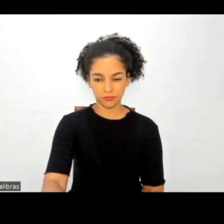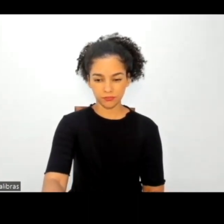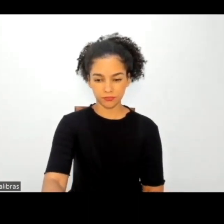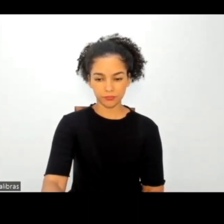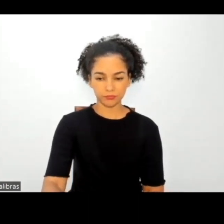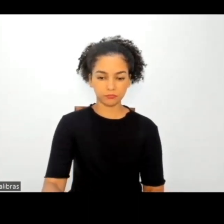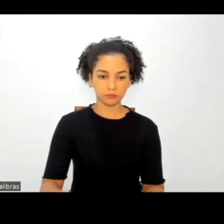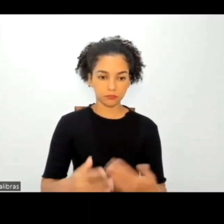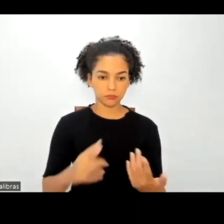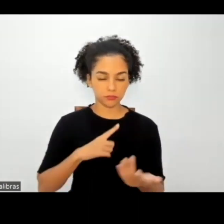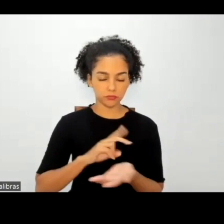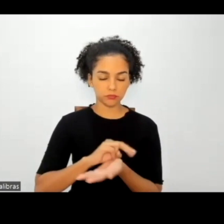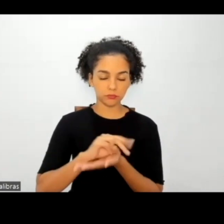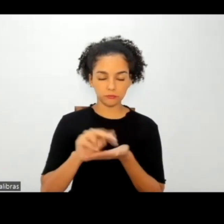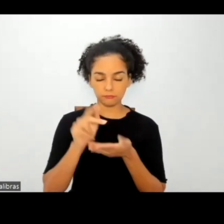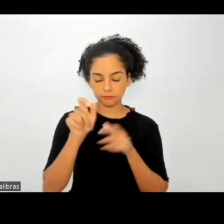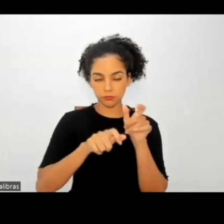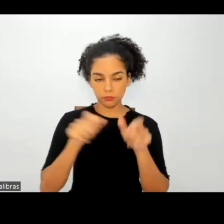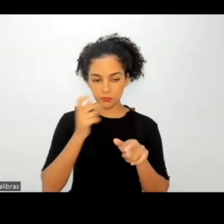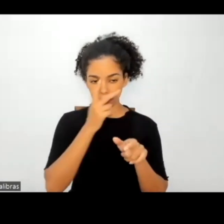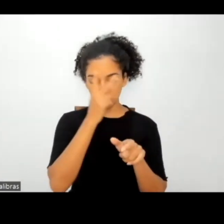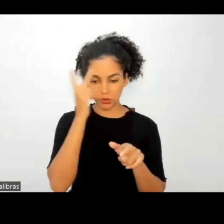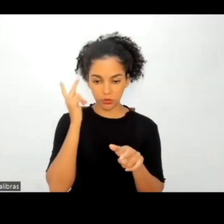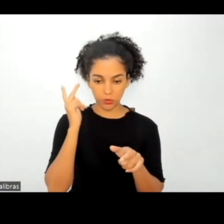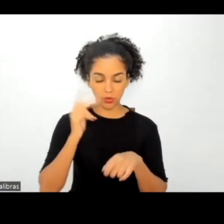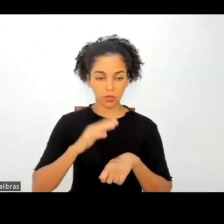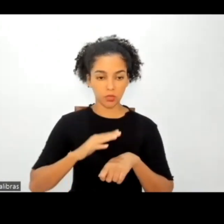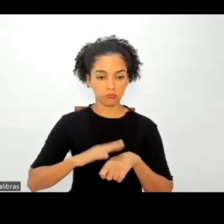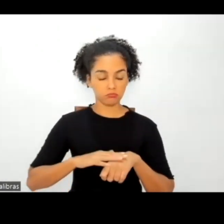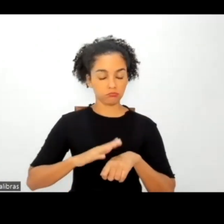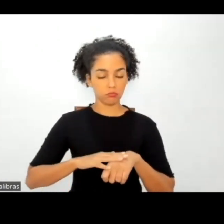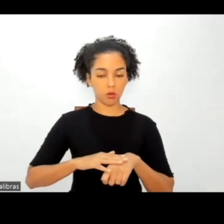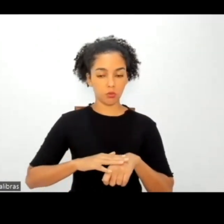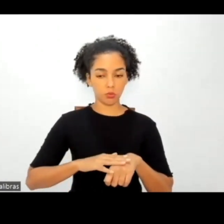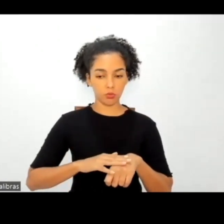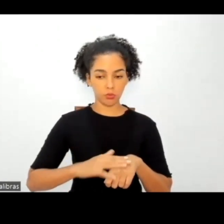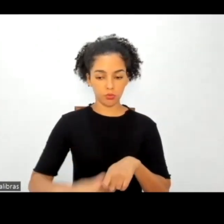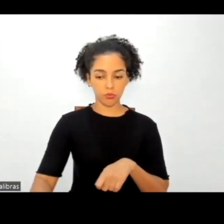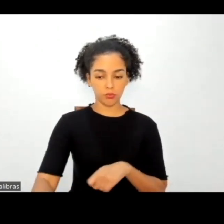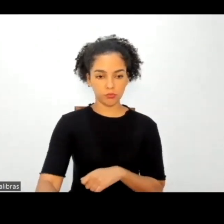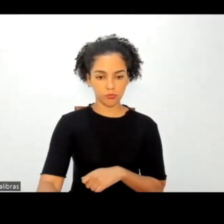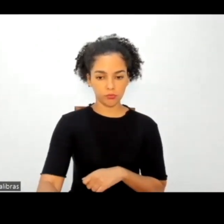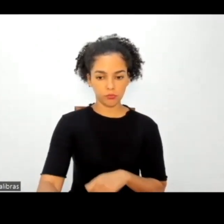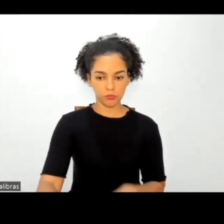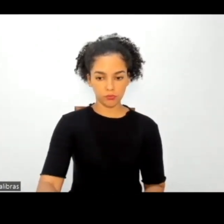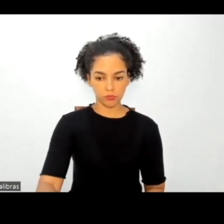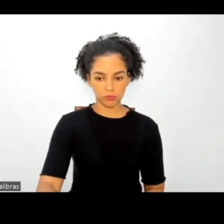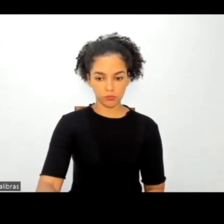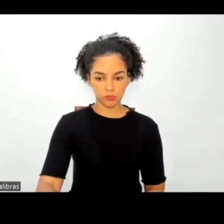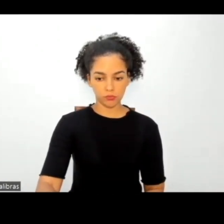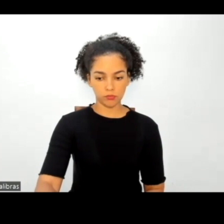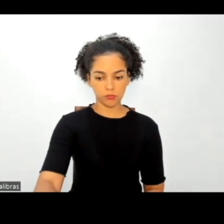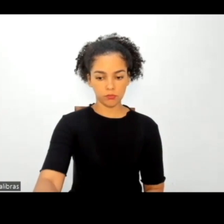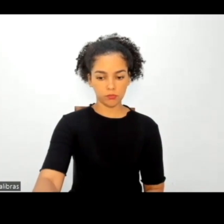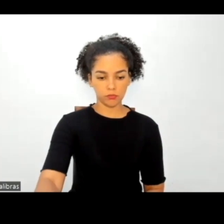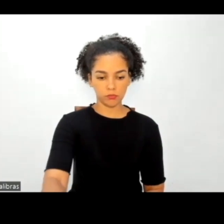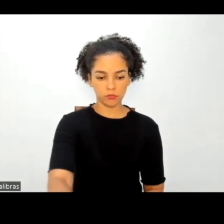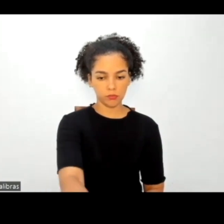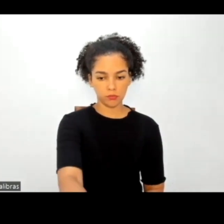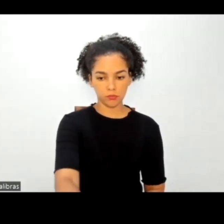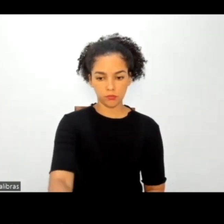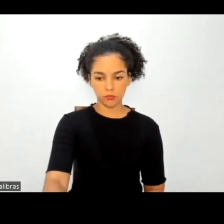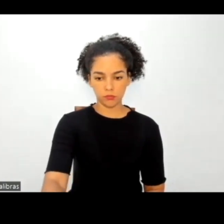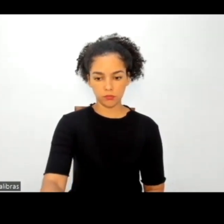Fernandes, Ottaviani, enfim, né, uma série de autores e autoras que nunca ajuda a decifrar,